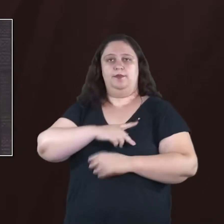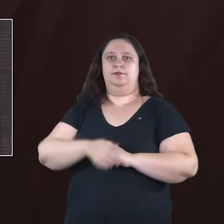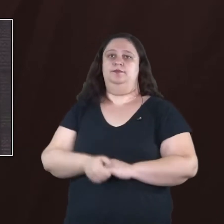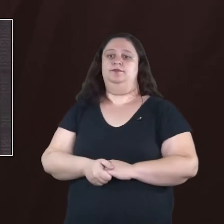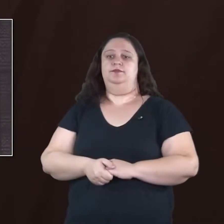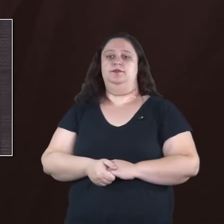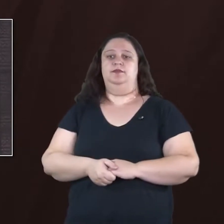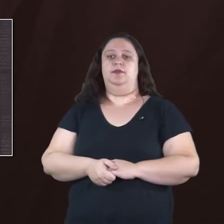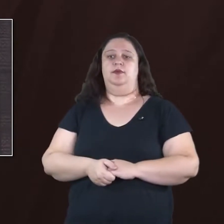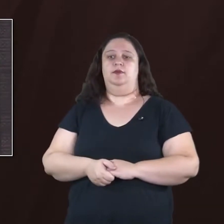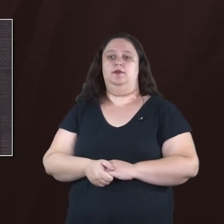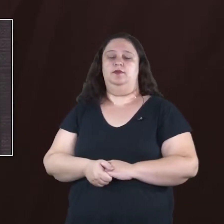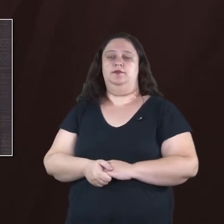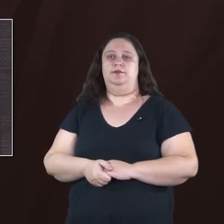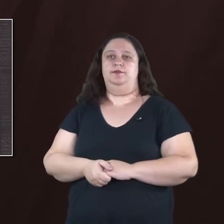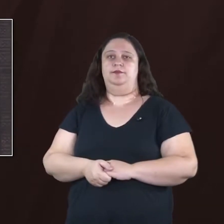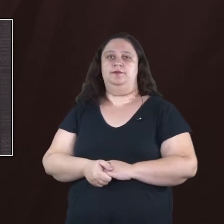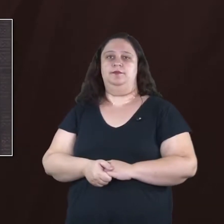no chamamento,